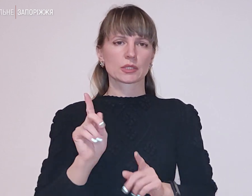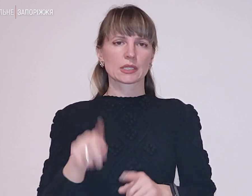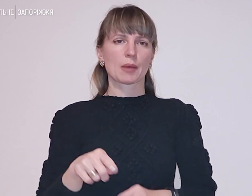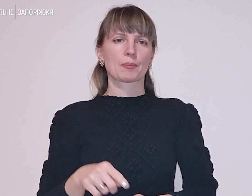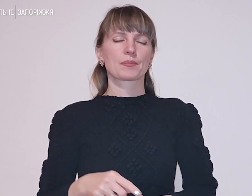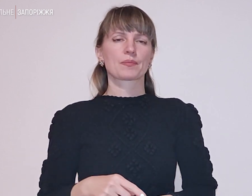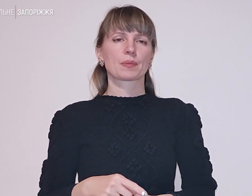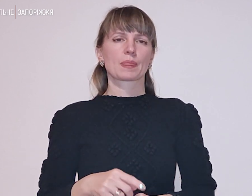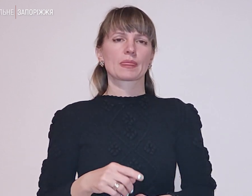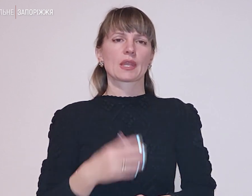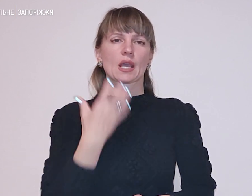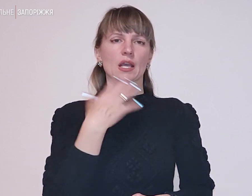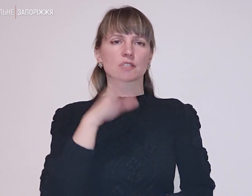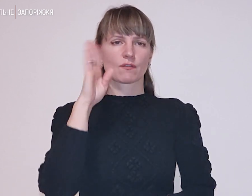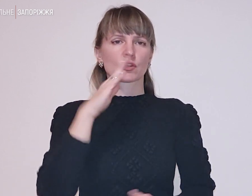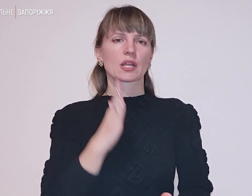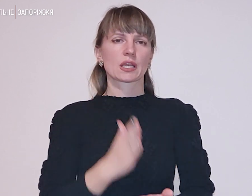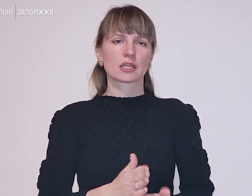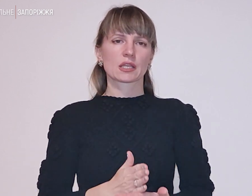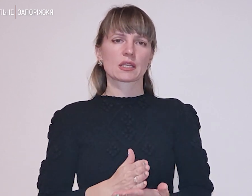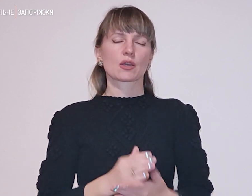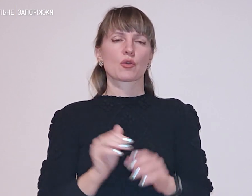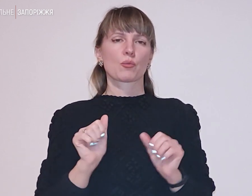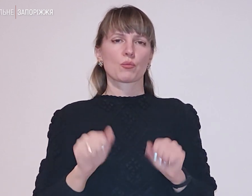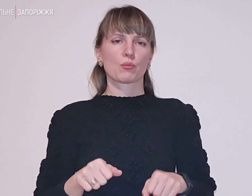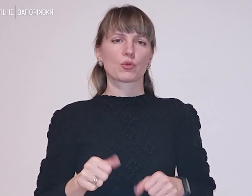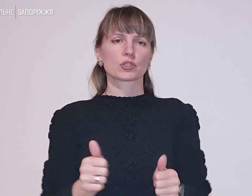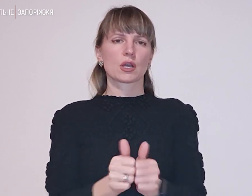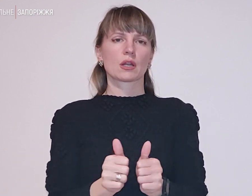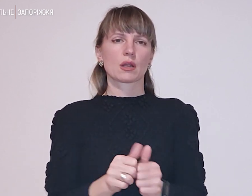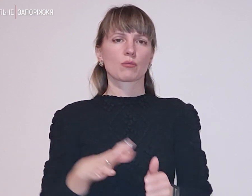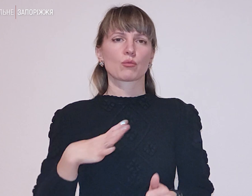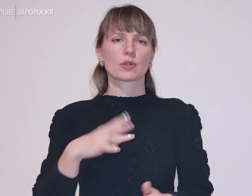працюють. Кип'яток є. Можна, рядом була церква, там нас